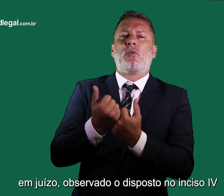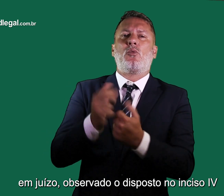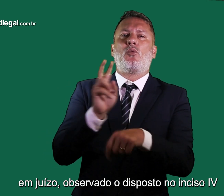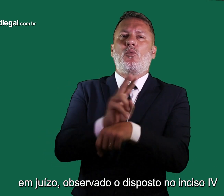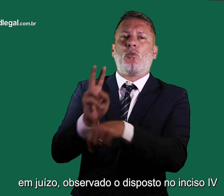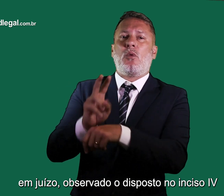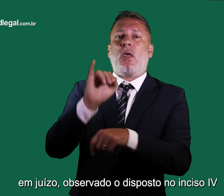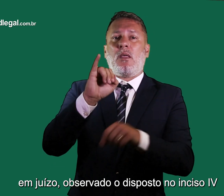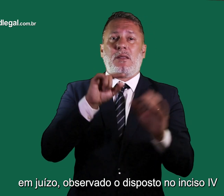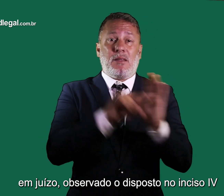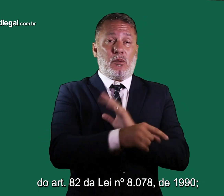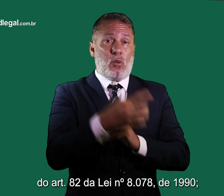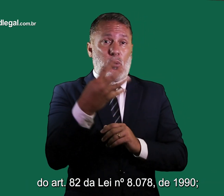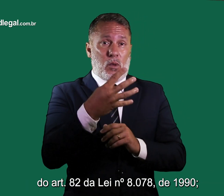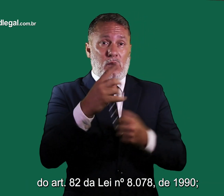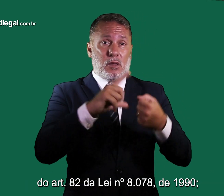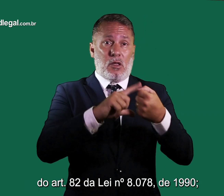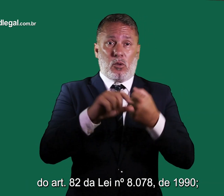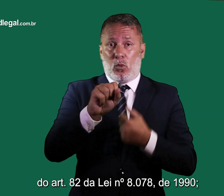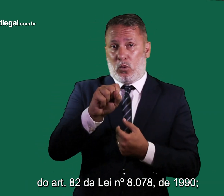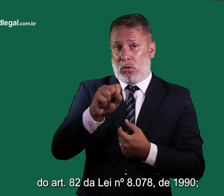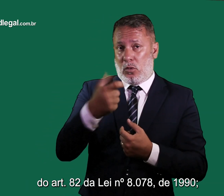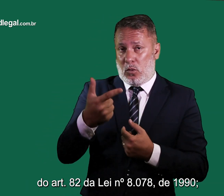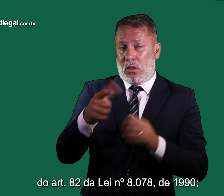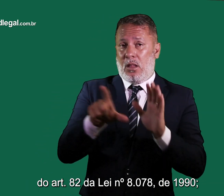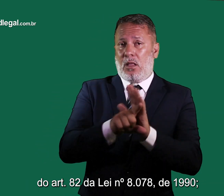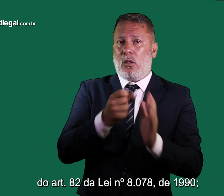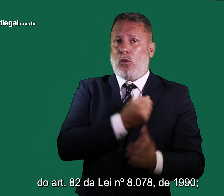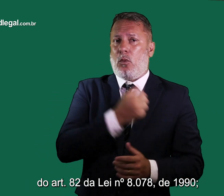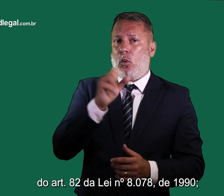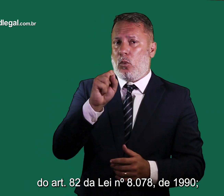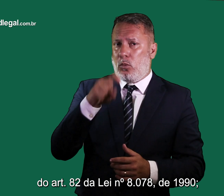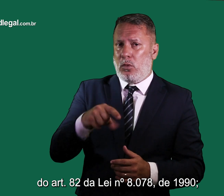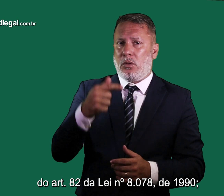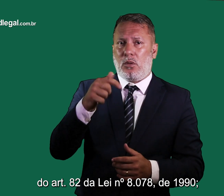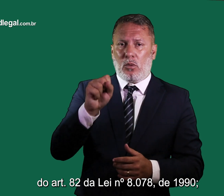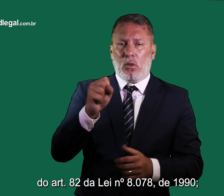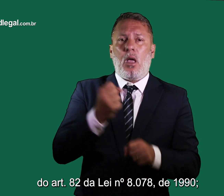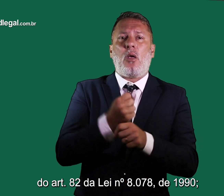no inciso 4 do artigo 82 da Lei nº 8.078, de